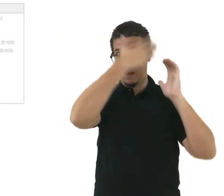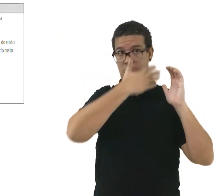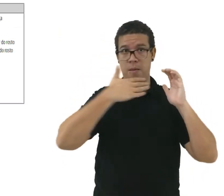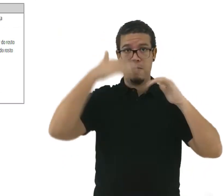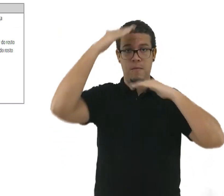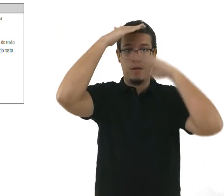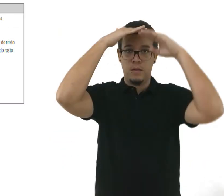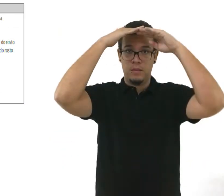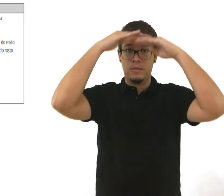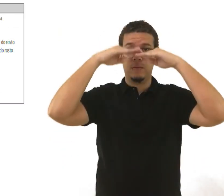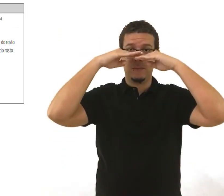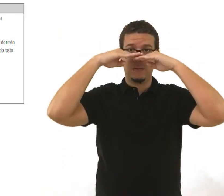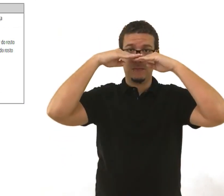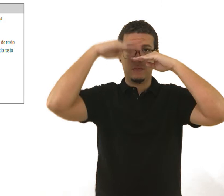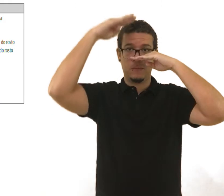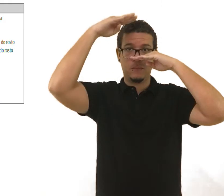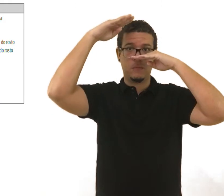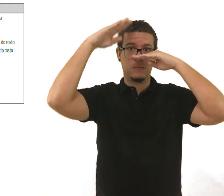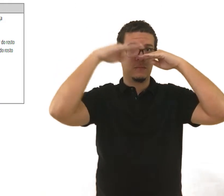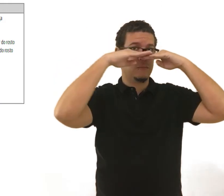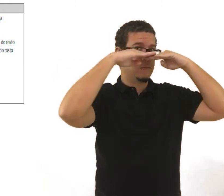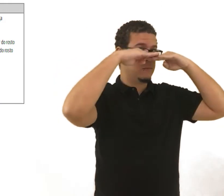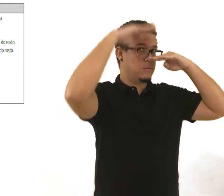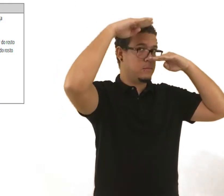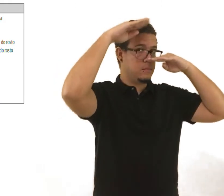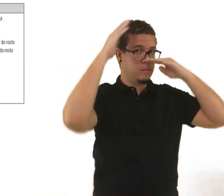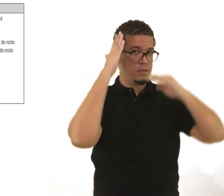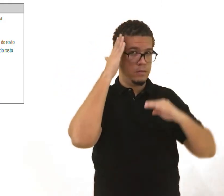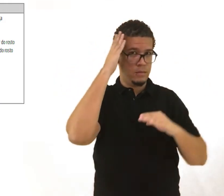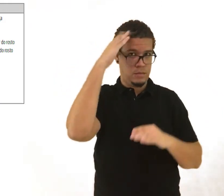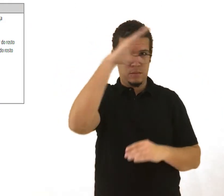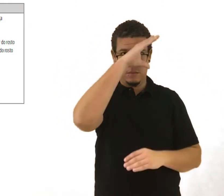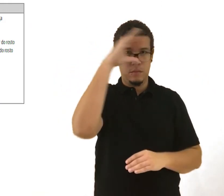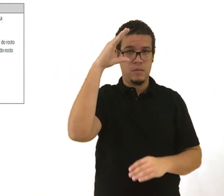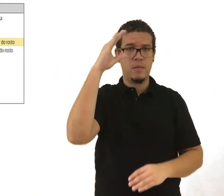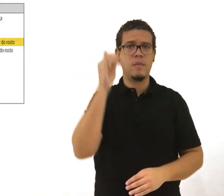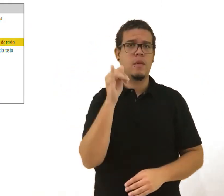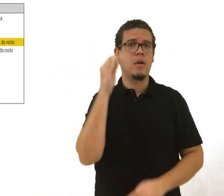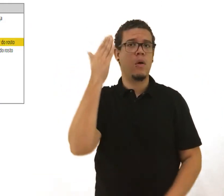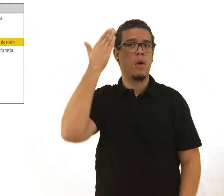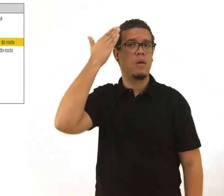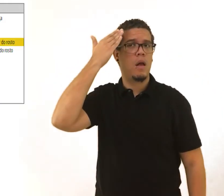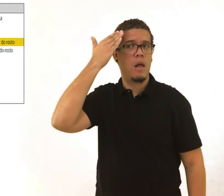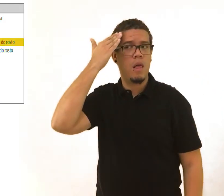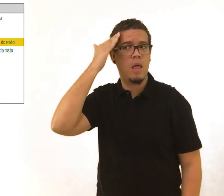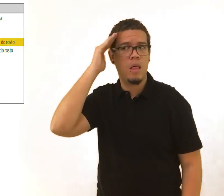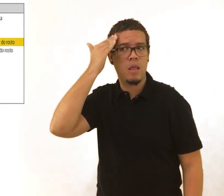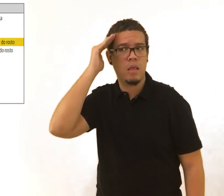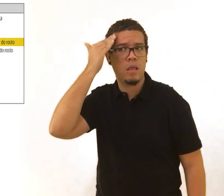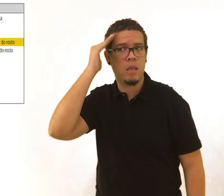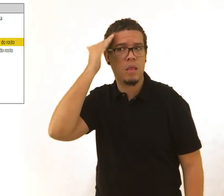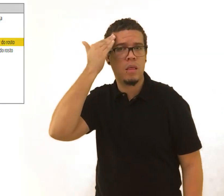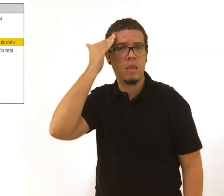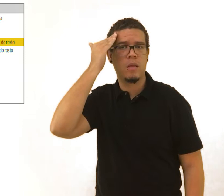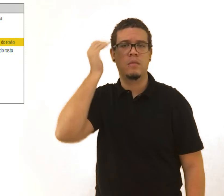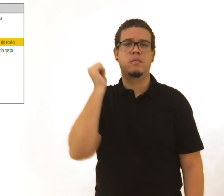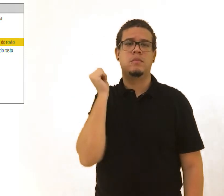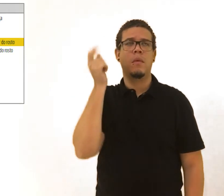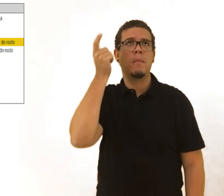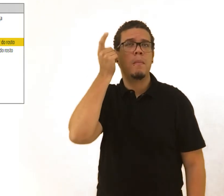Posso realizar o sinal na cabeça, na parte superior, aqui na testa, como o sinal de